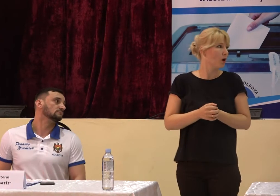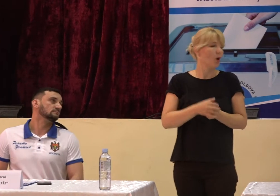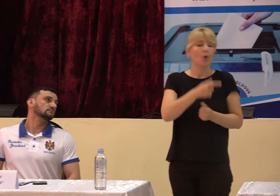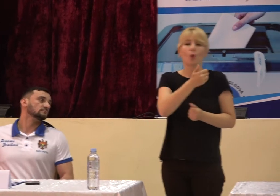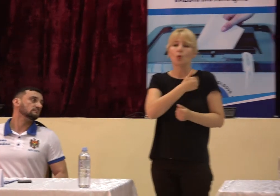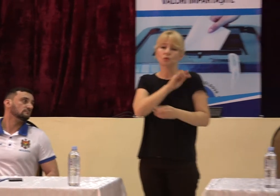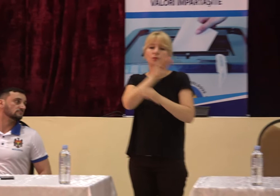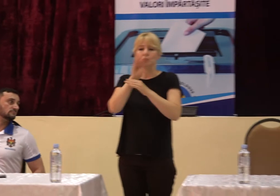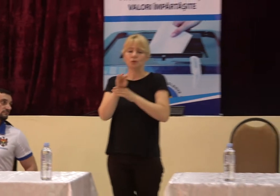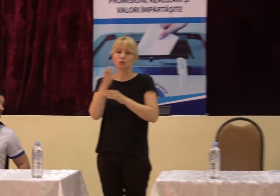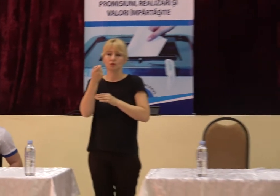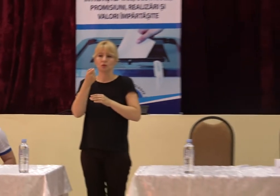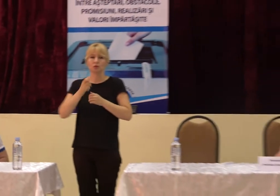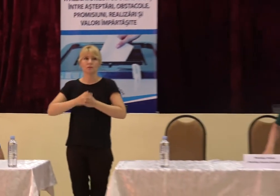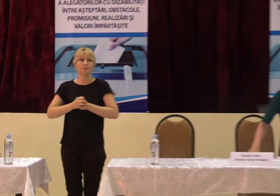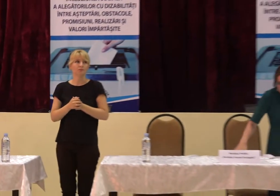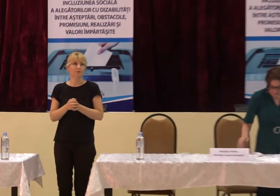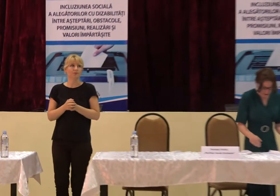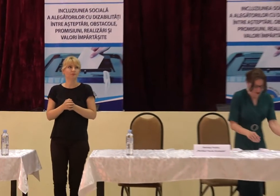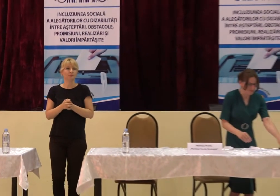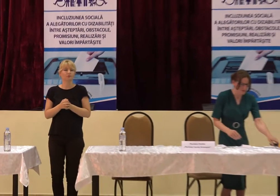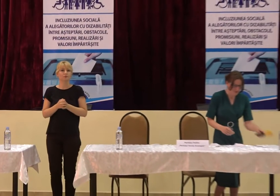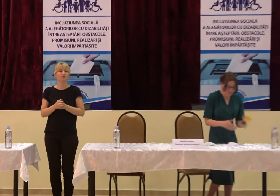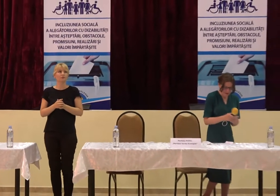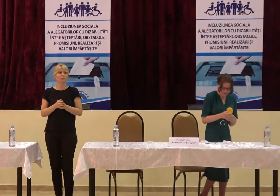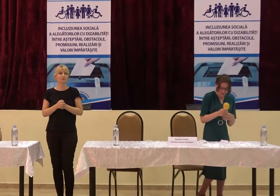cu o replică. Folosiți, da? Vă rog, microfonul.